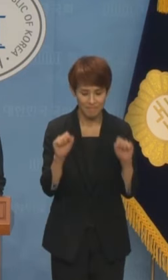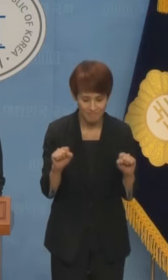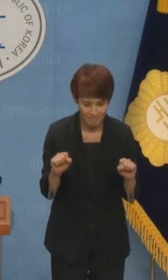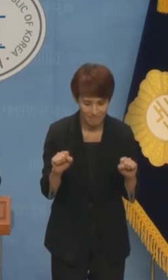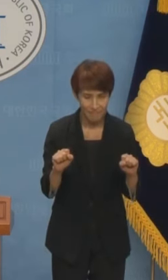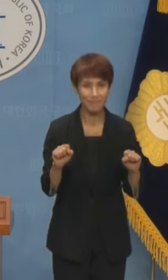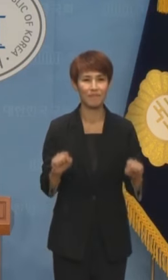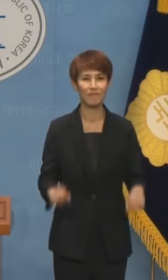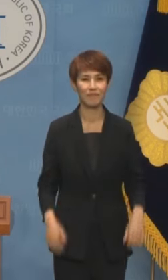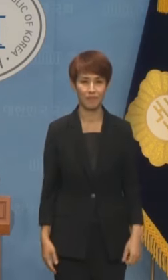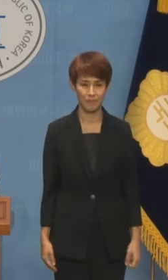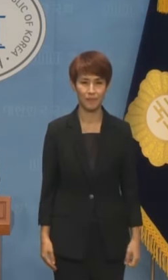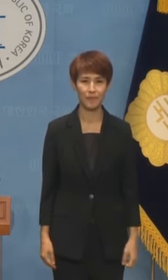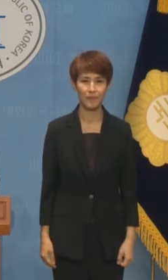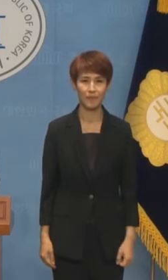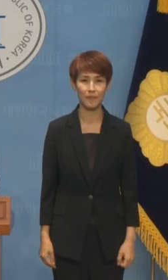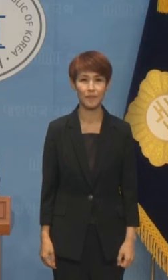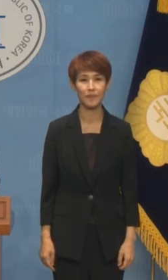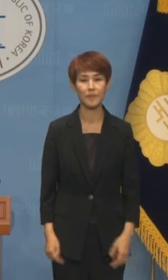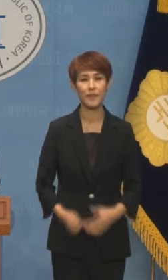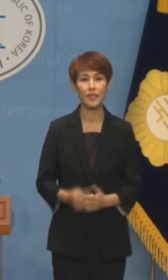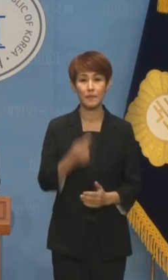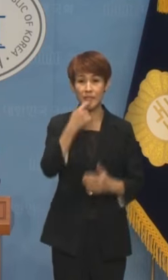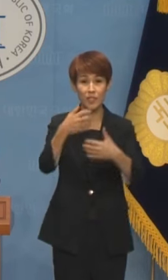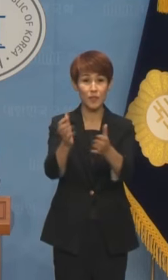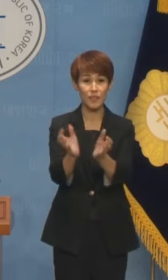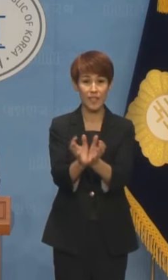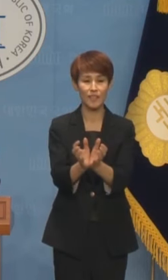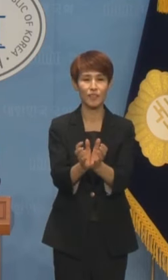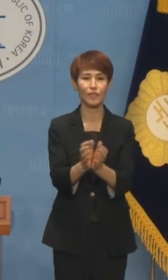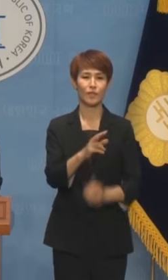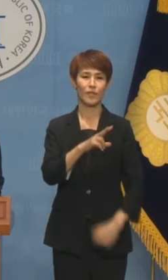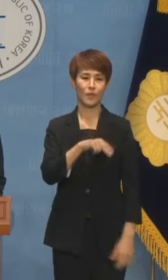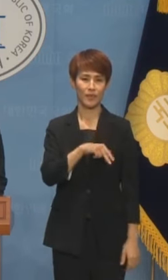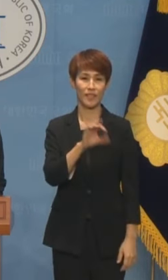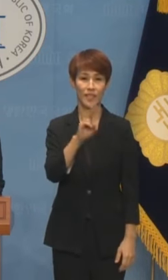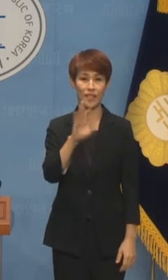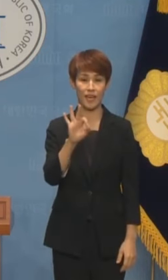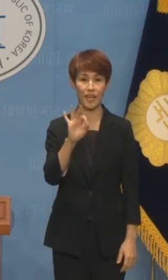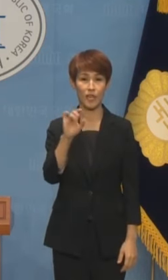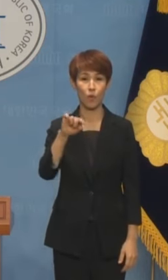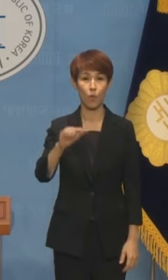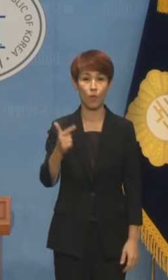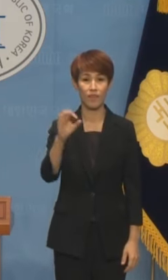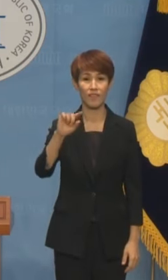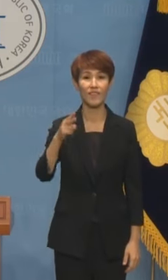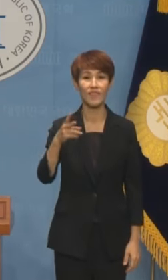안녕하십니까. 바람과 해를 담은 정치 더불어민주당 국회의원 양이원영 인사드립니다.